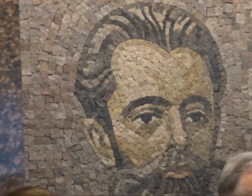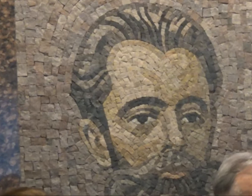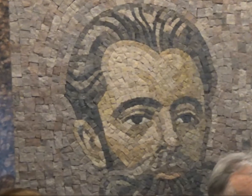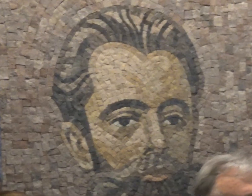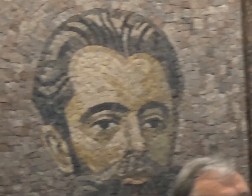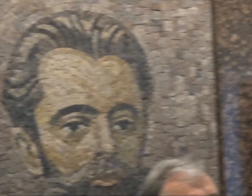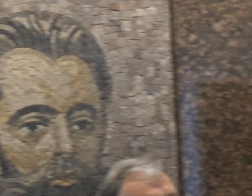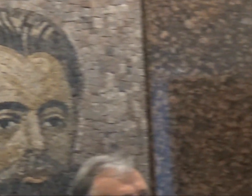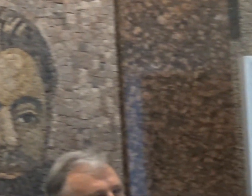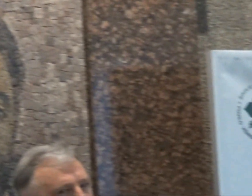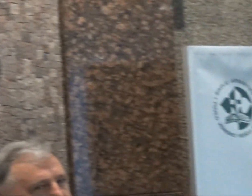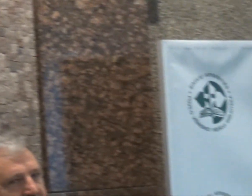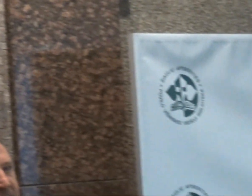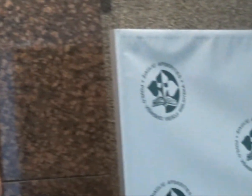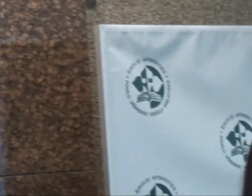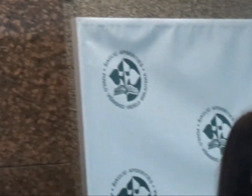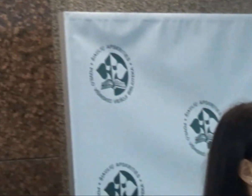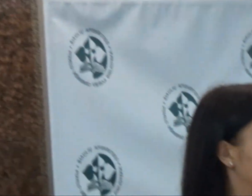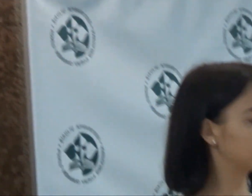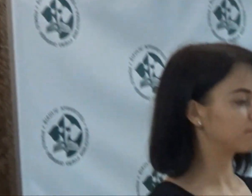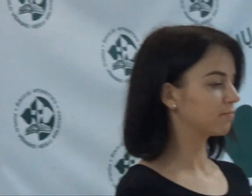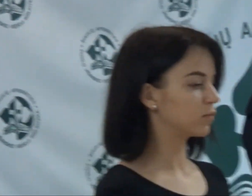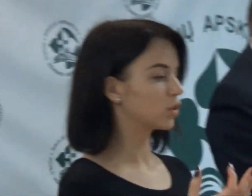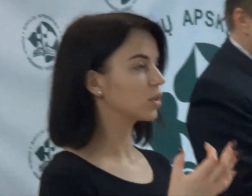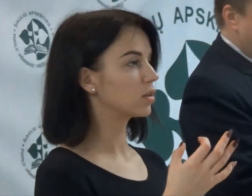įsigyti lėšas. Tai yra būtų